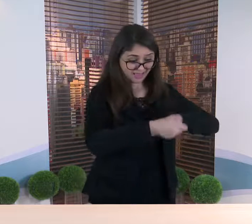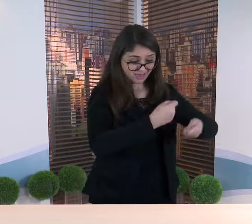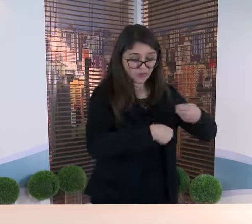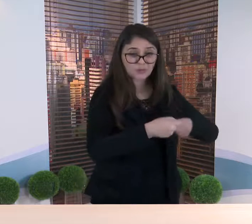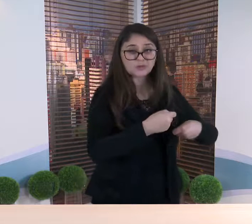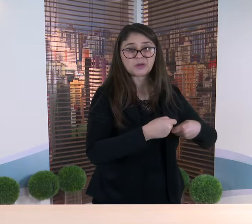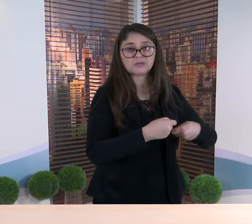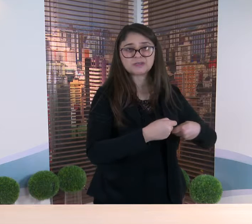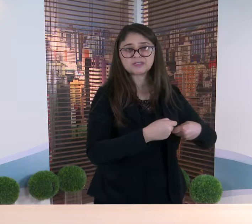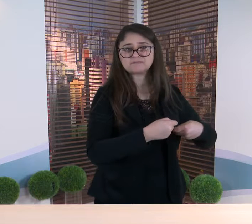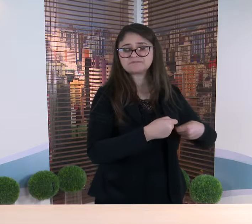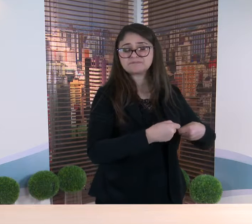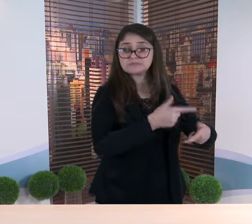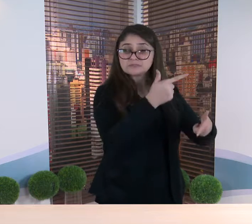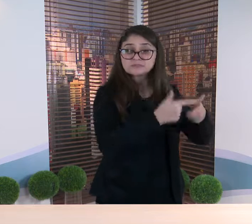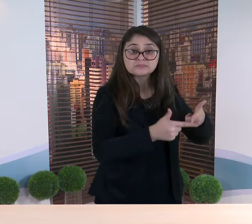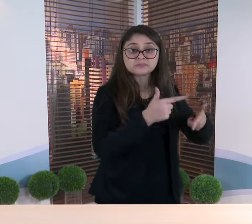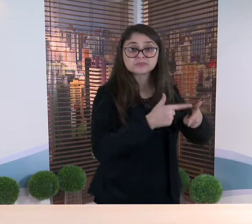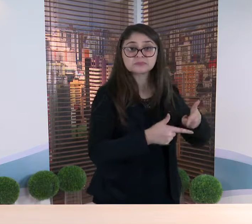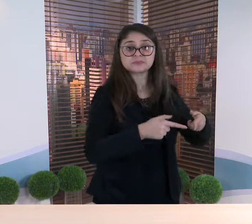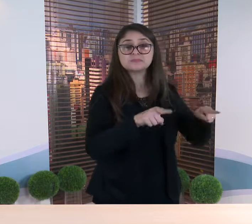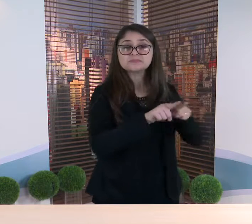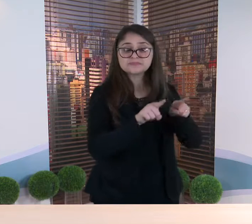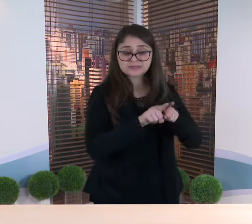esfera comercial e a esfera do campo.